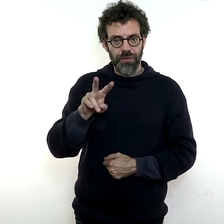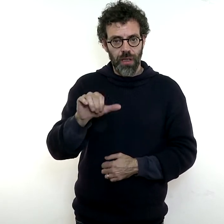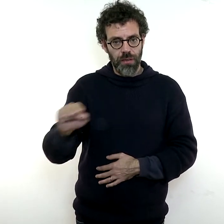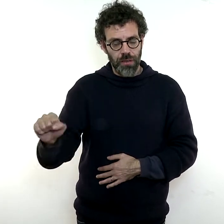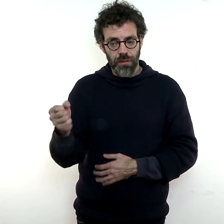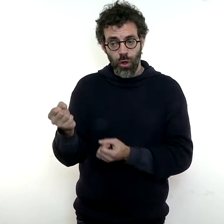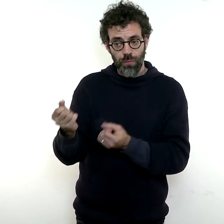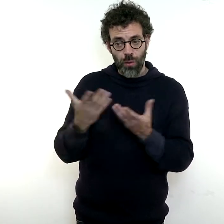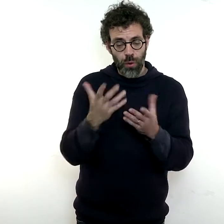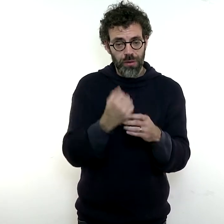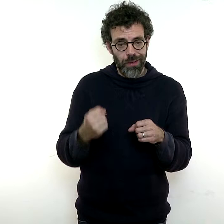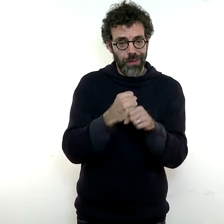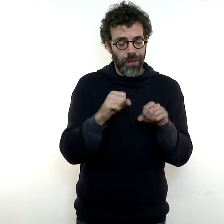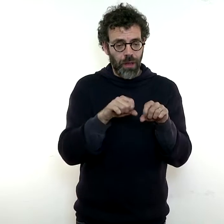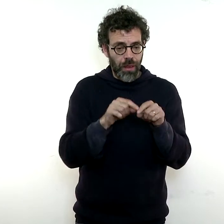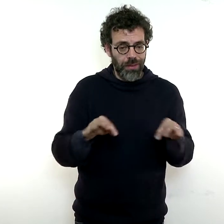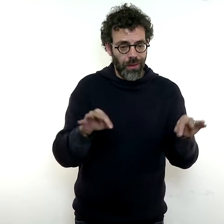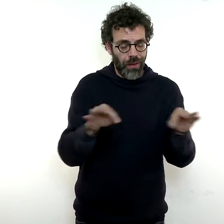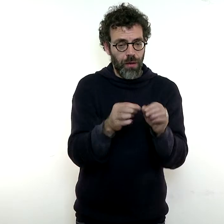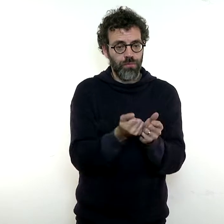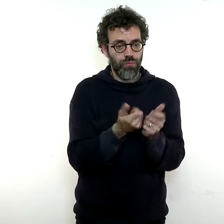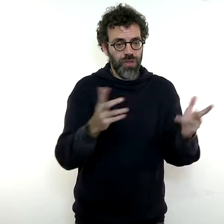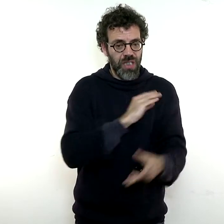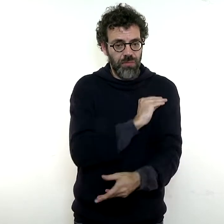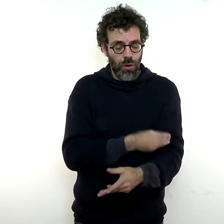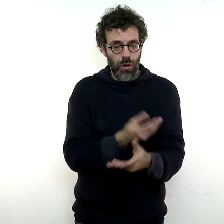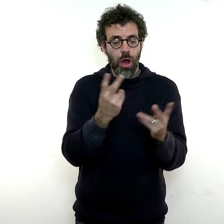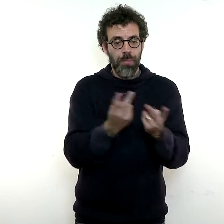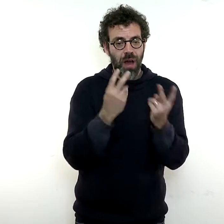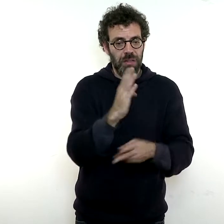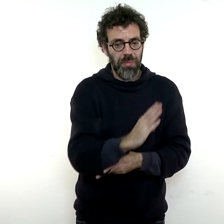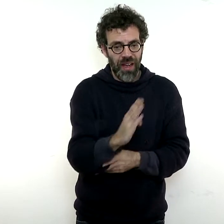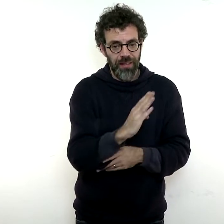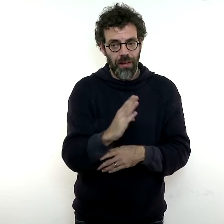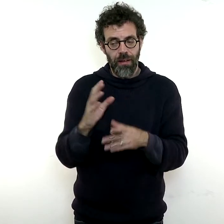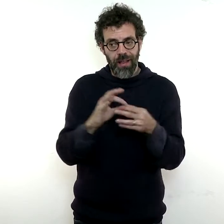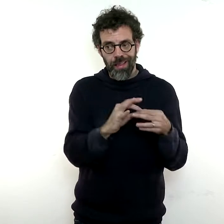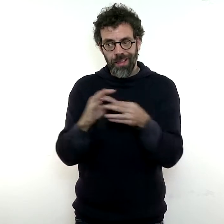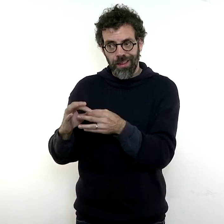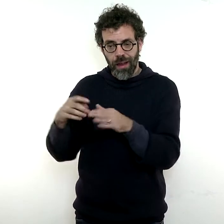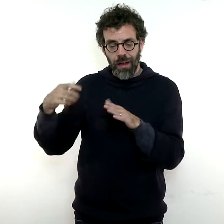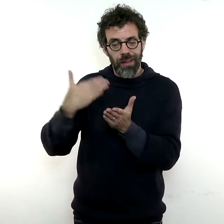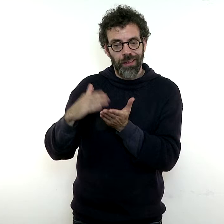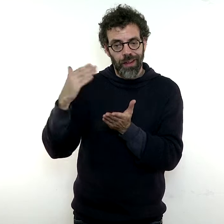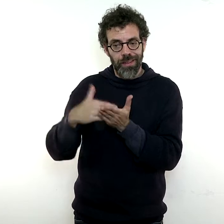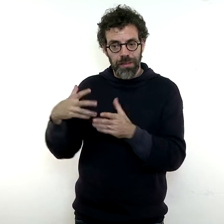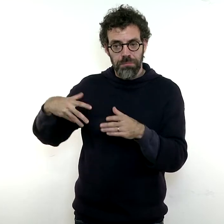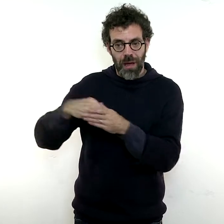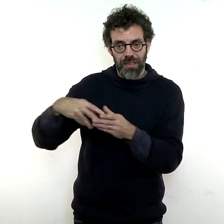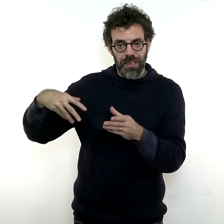terrain multisport dans le parc Bagatelle sur les crédits participatifs de la ville